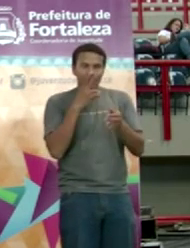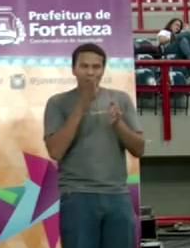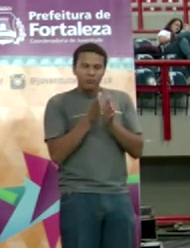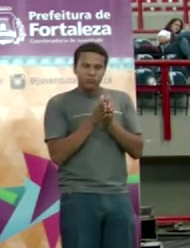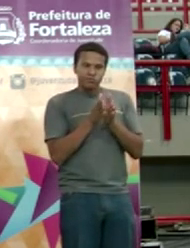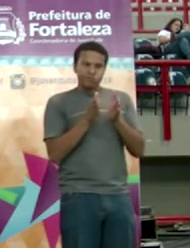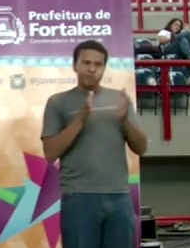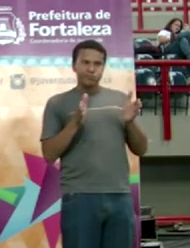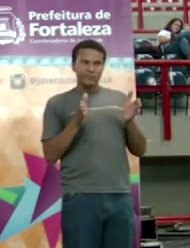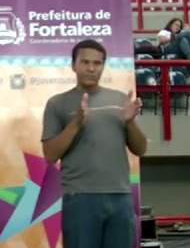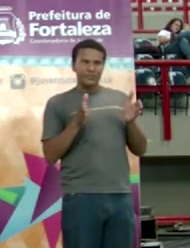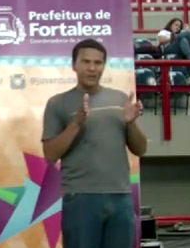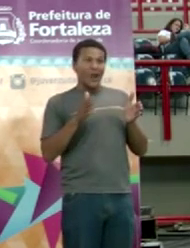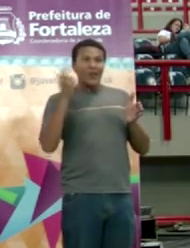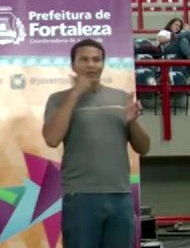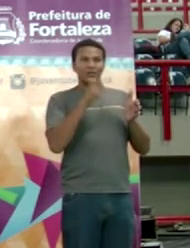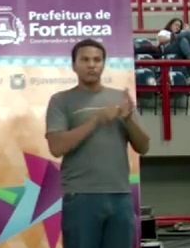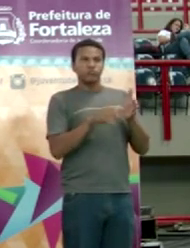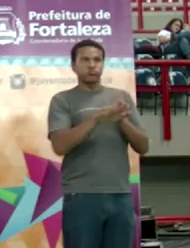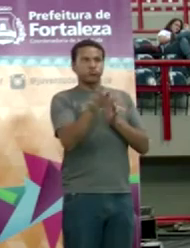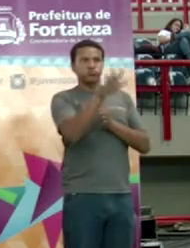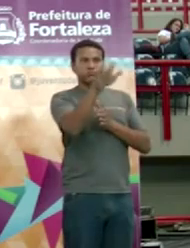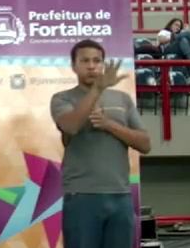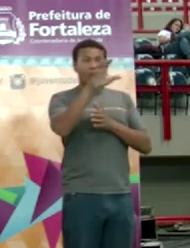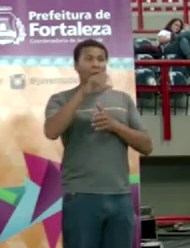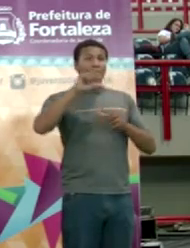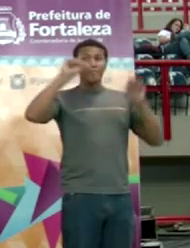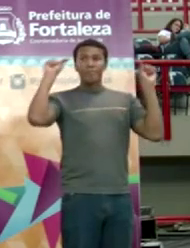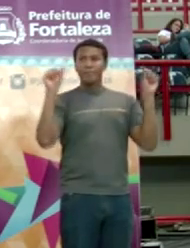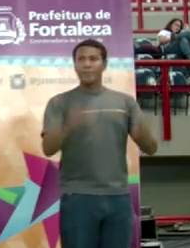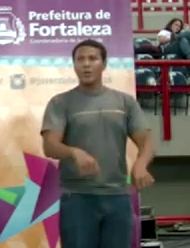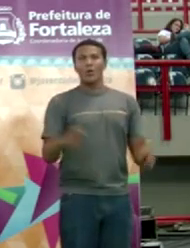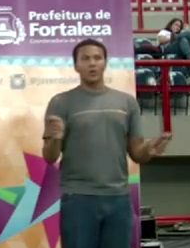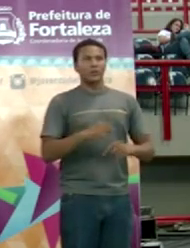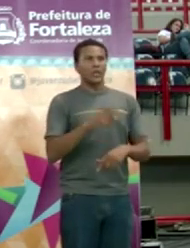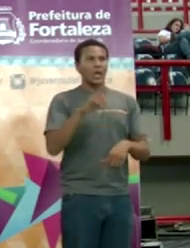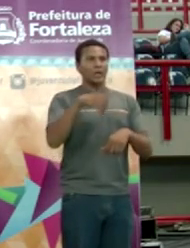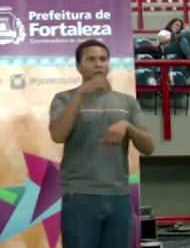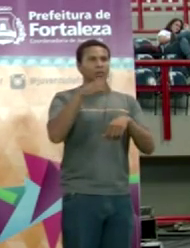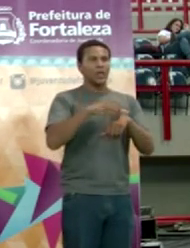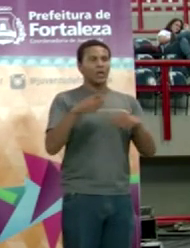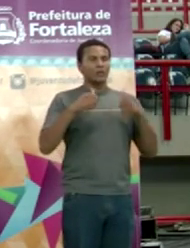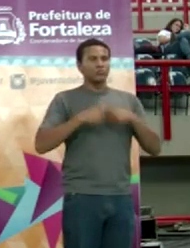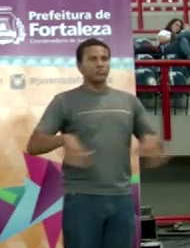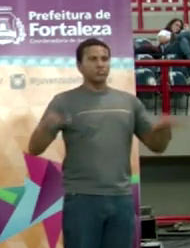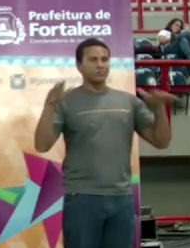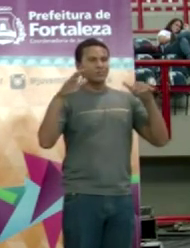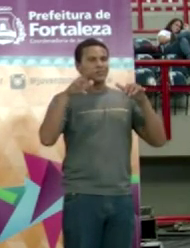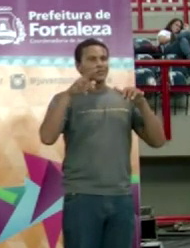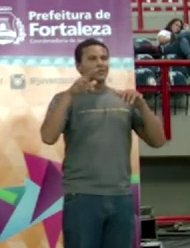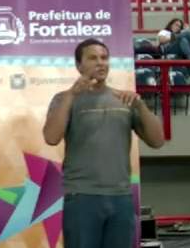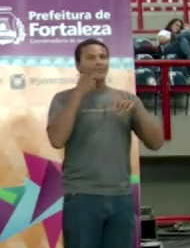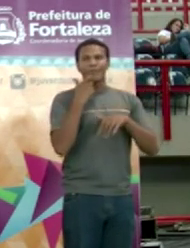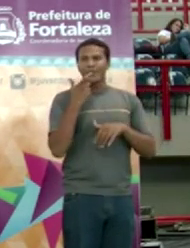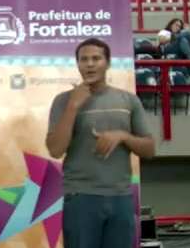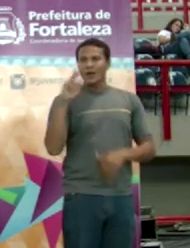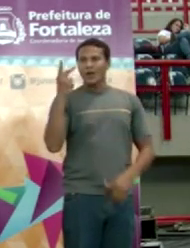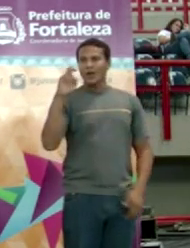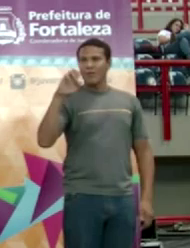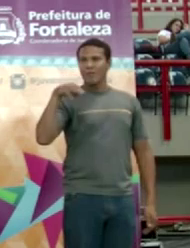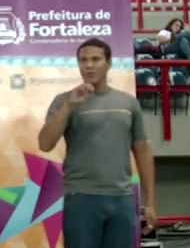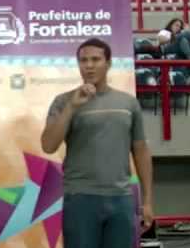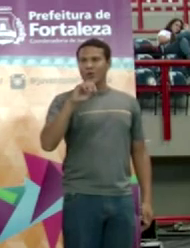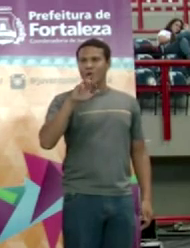você ter hemorragias é maior. Então, em caso de suspeita de dengue, não pode tomar ácido acetil